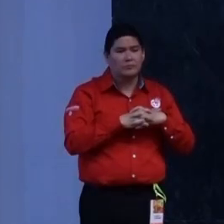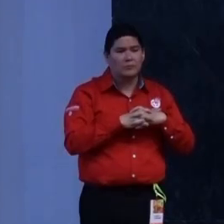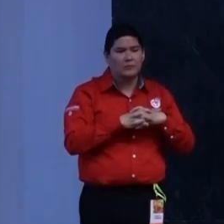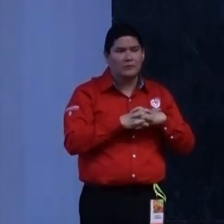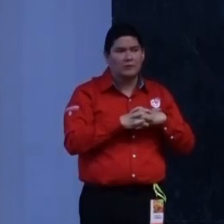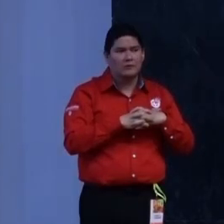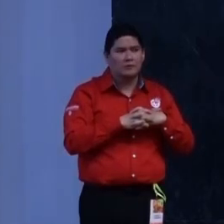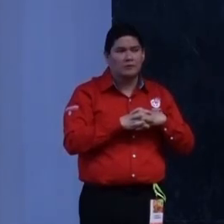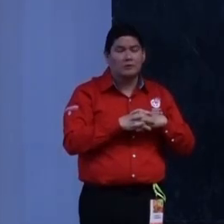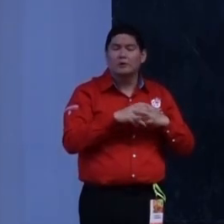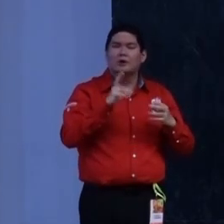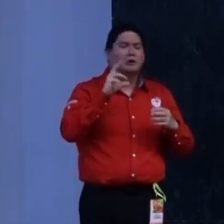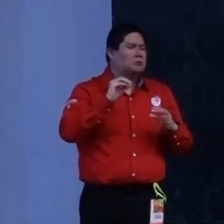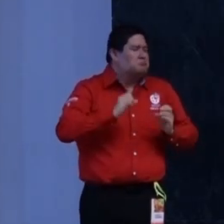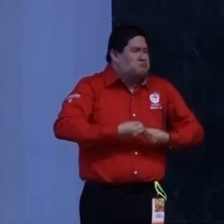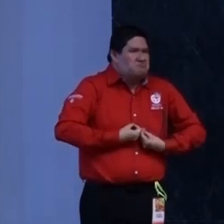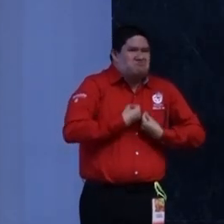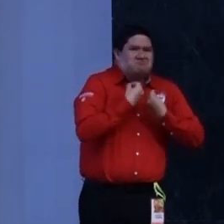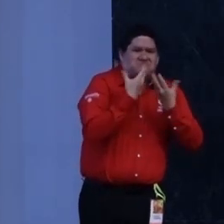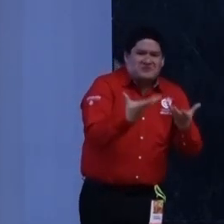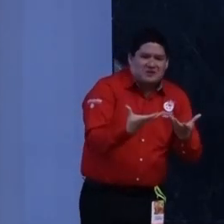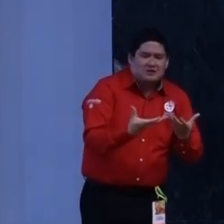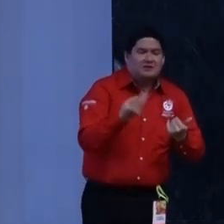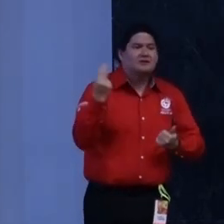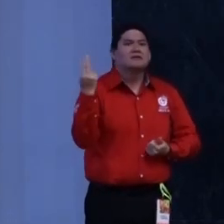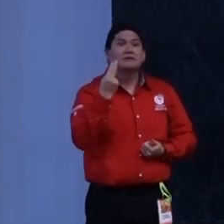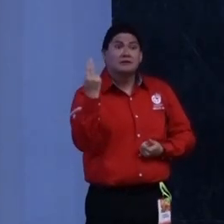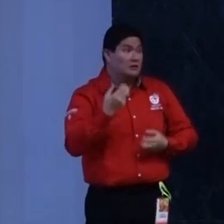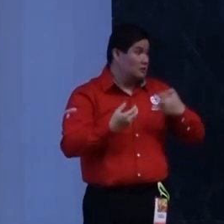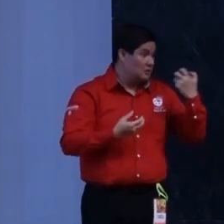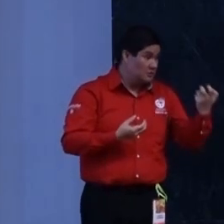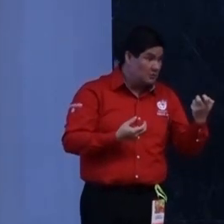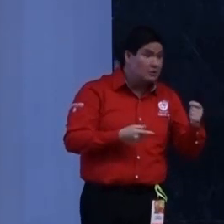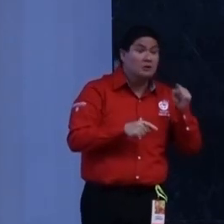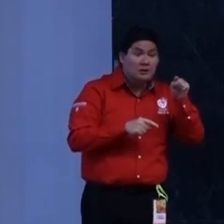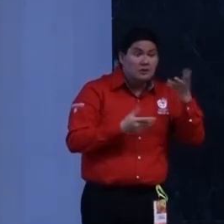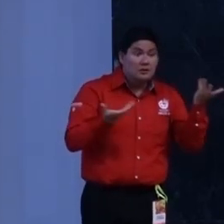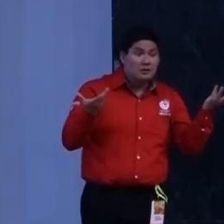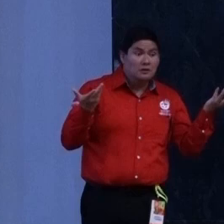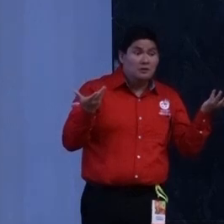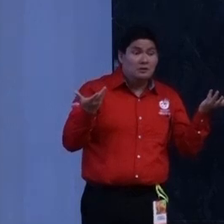que no pueden expresar, oye, necesito esto de tu parte.